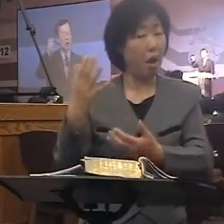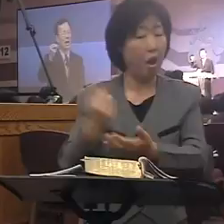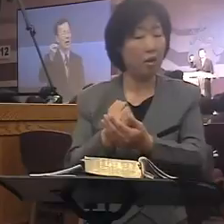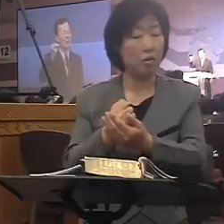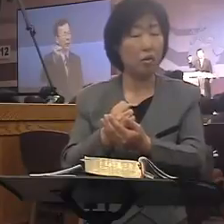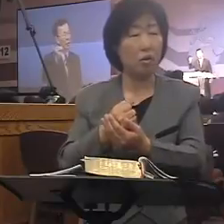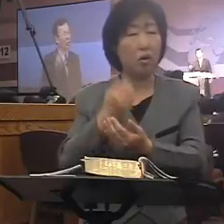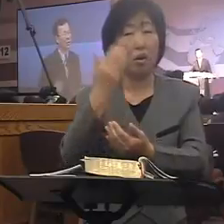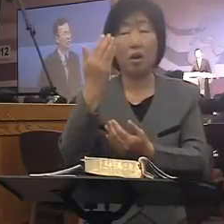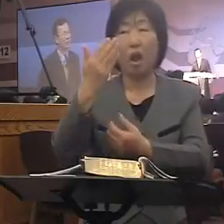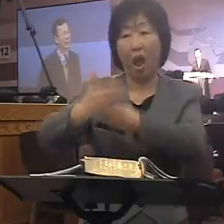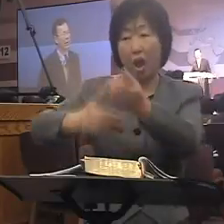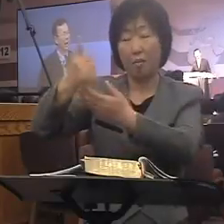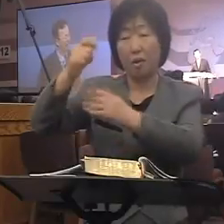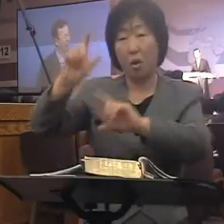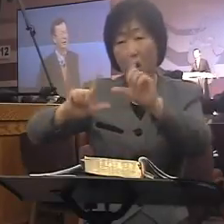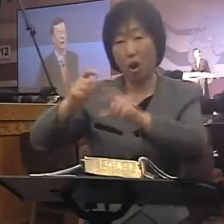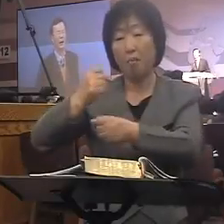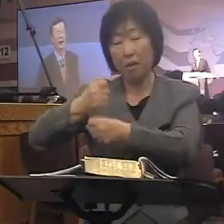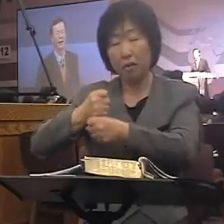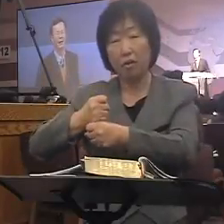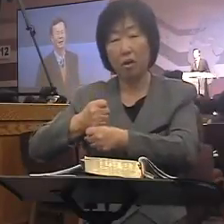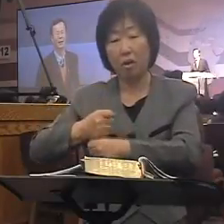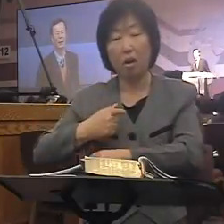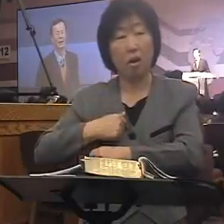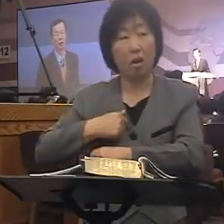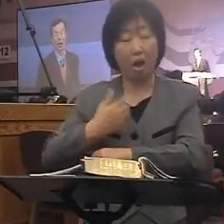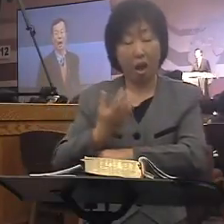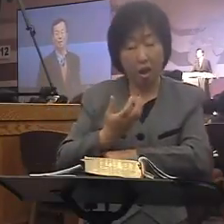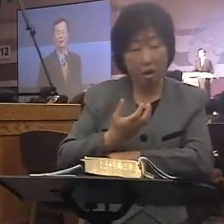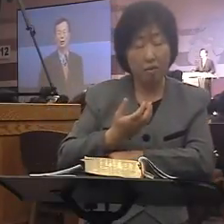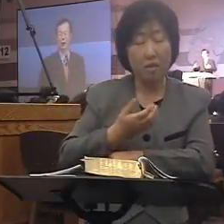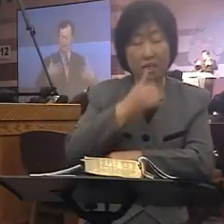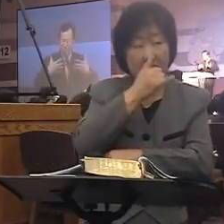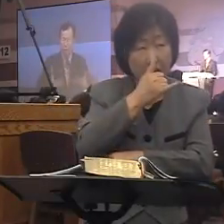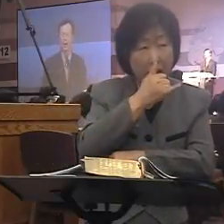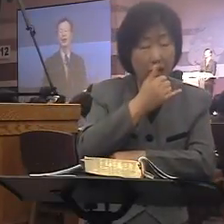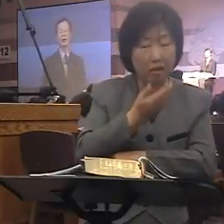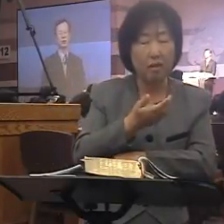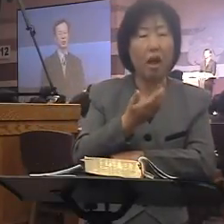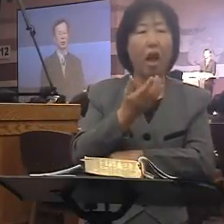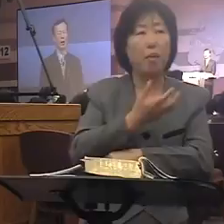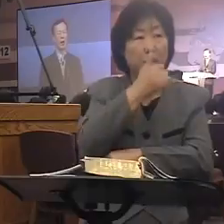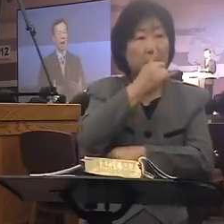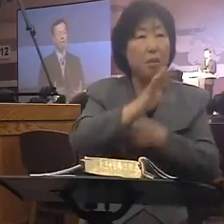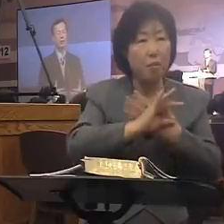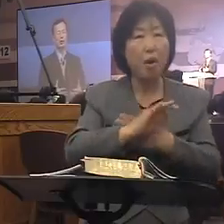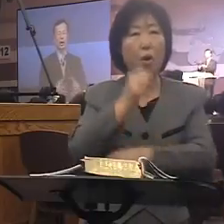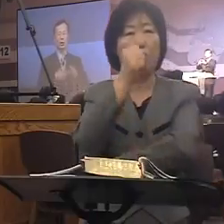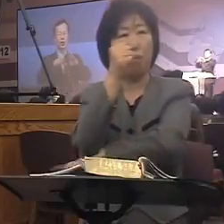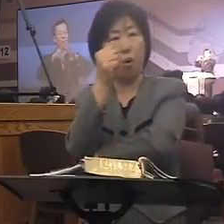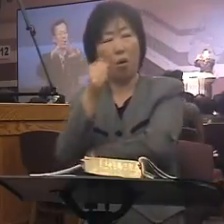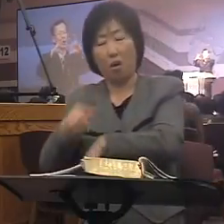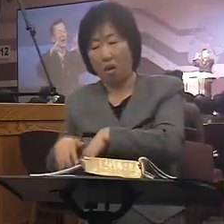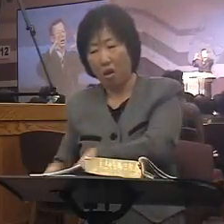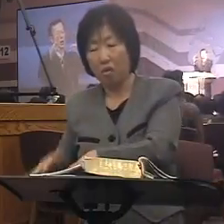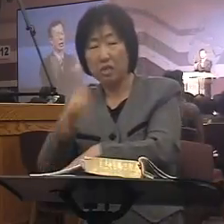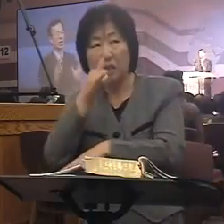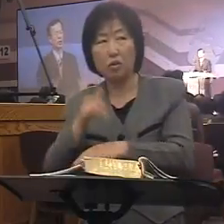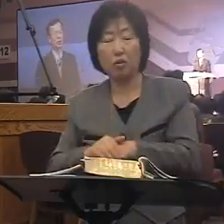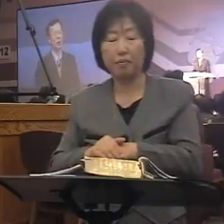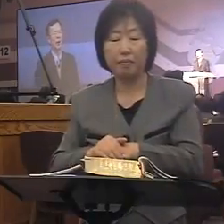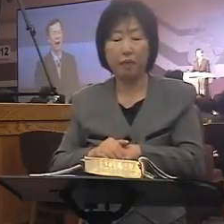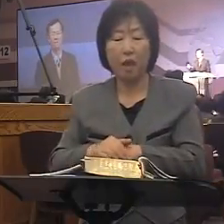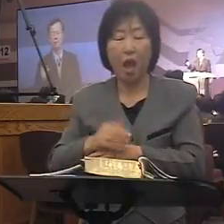당신의 형상을 만들고 계십니다. 아픕니다. 그러나 아픔이 있어야 뿌리가 내려지고, 아픔이 있어야 주님의